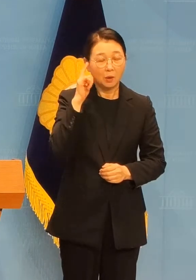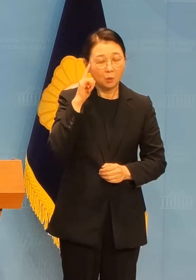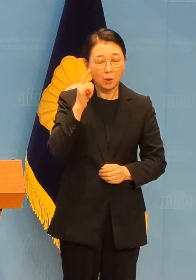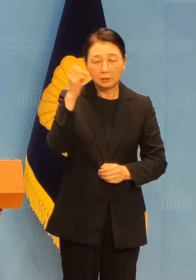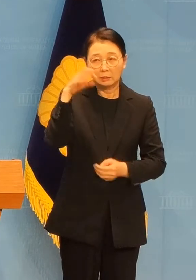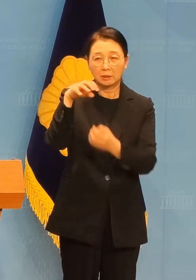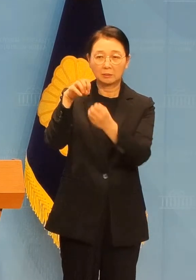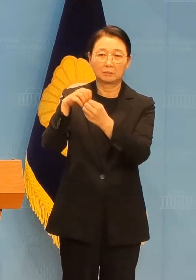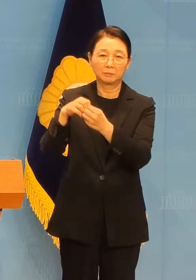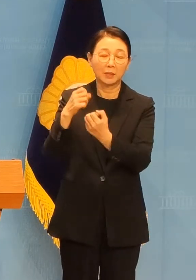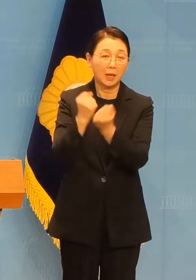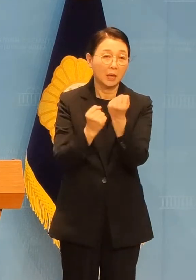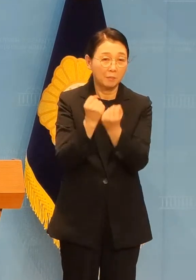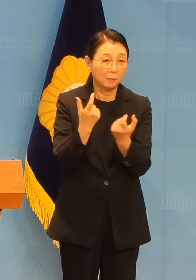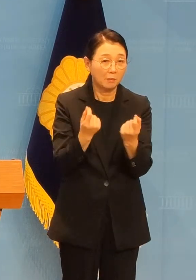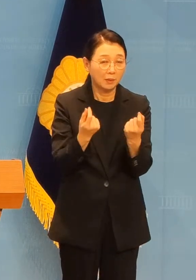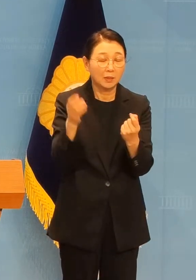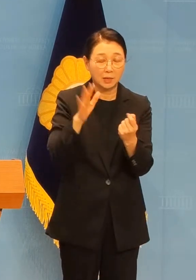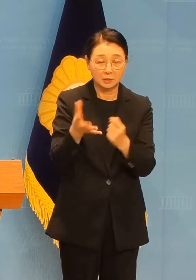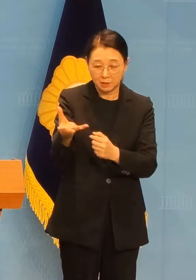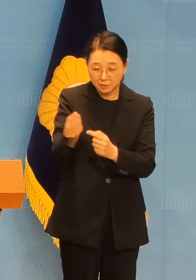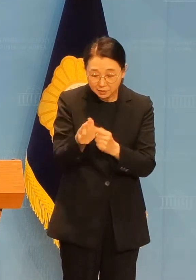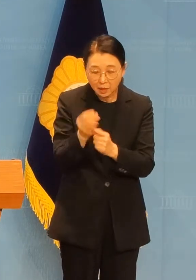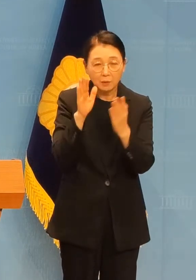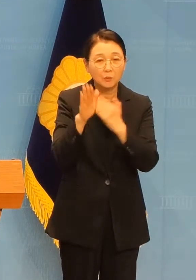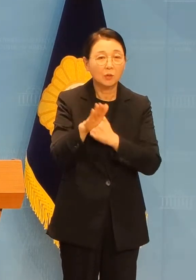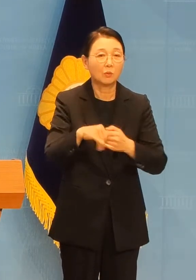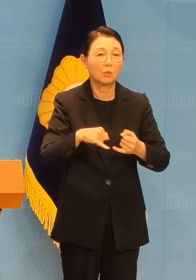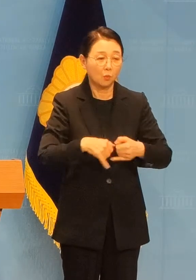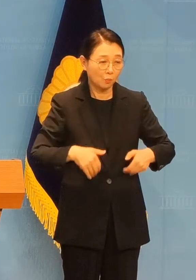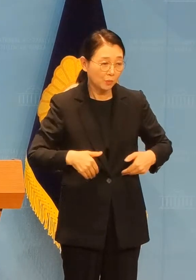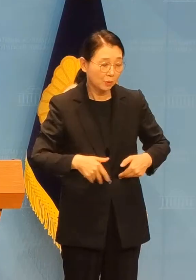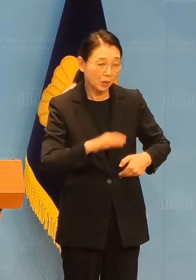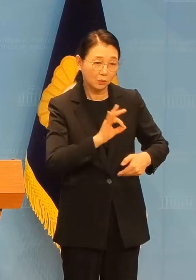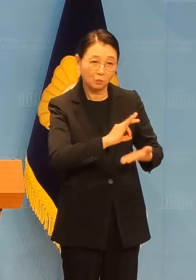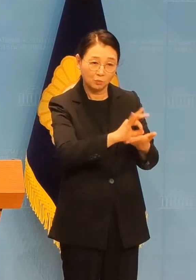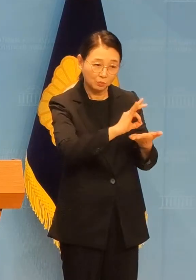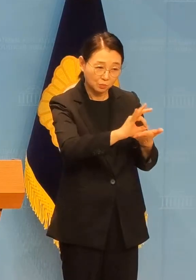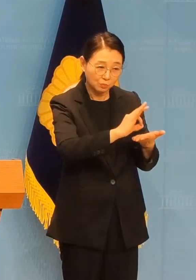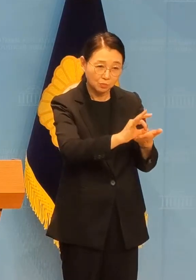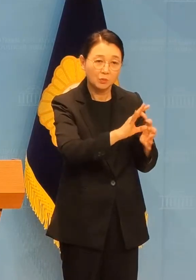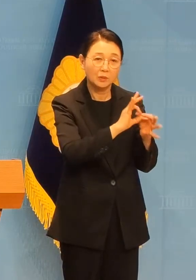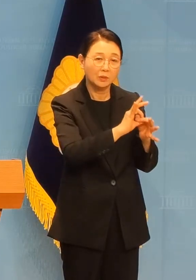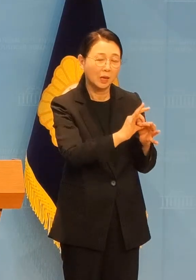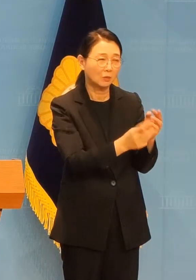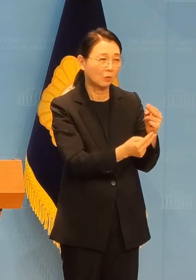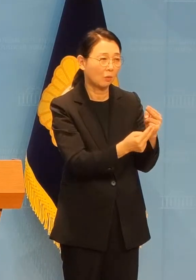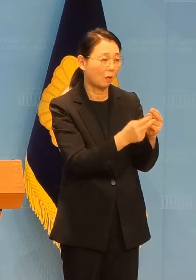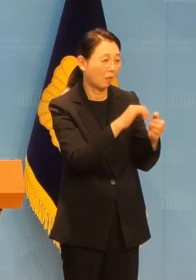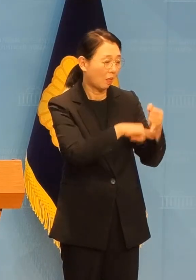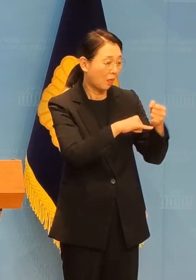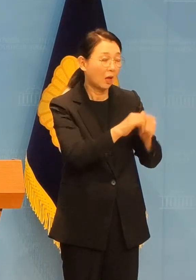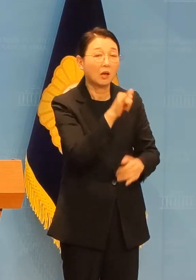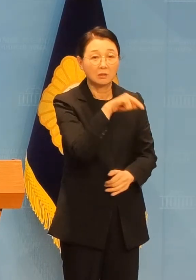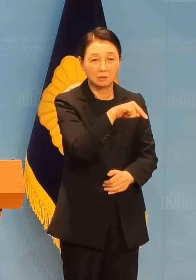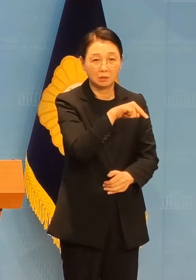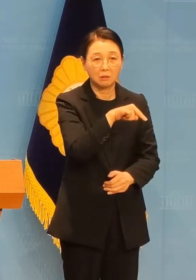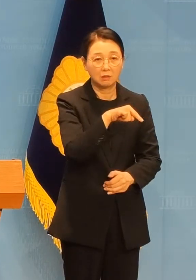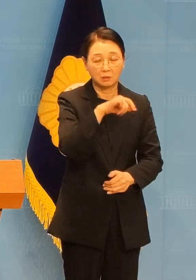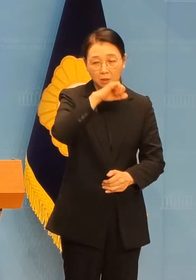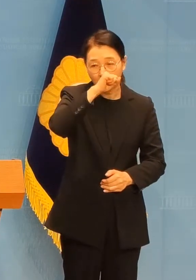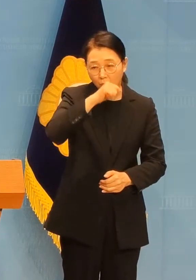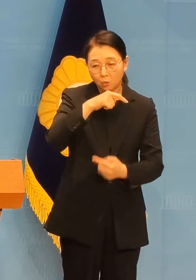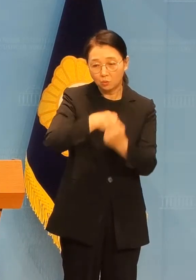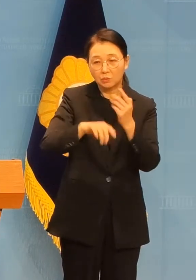관행이라 해명하지만 차입 이후에도 필수 지출이 계속 밀리고 있다는 점에서 재정 운영에